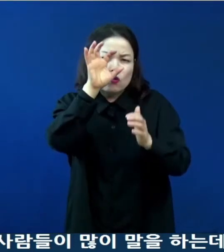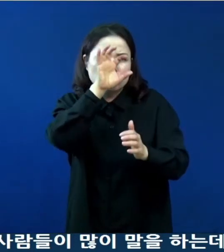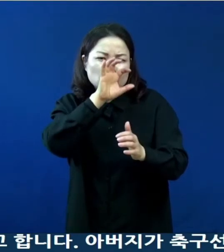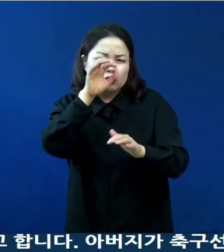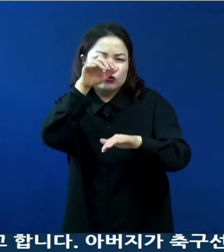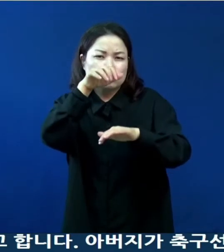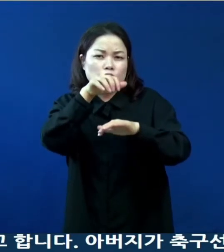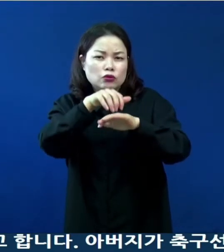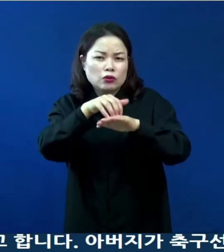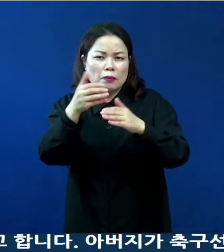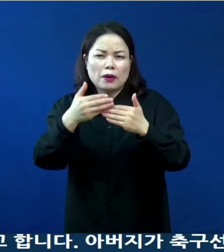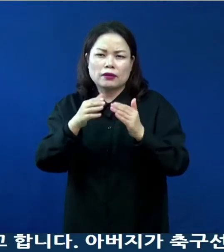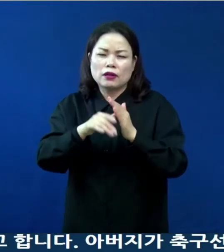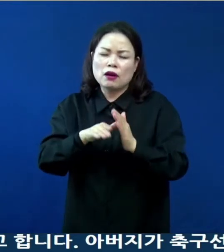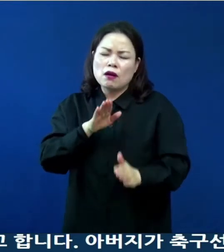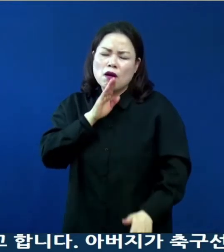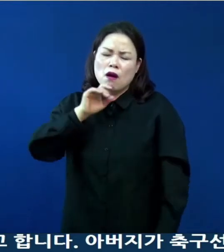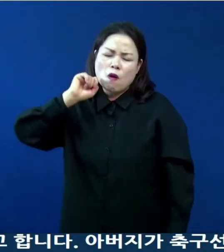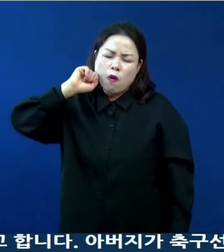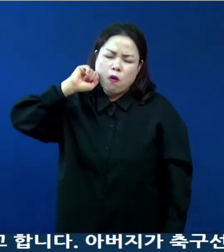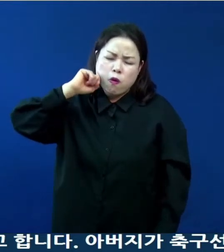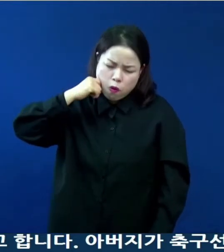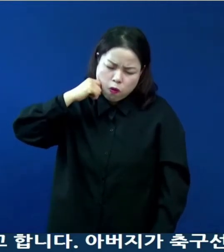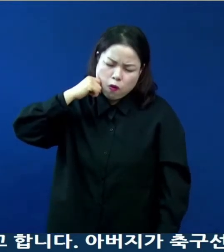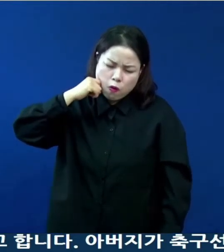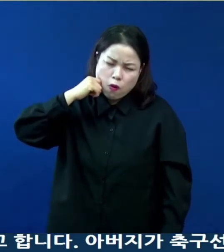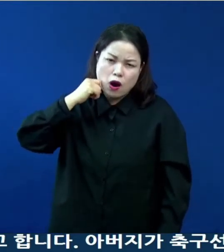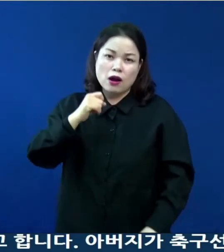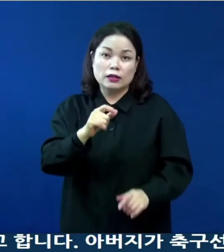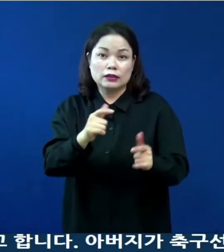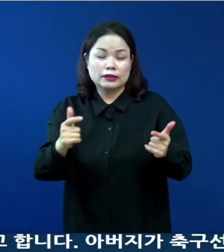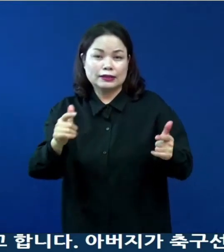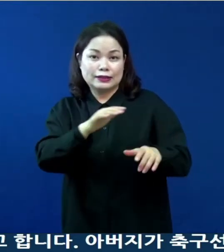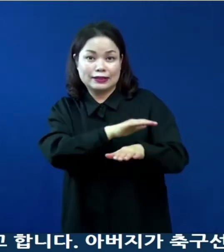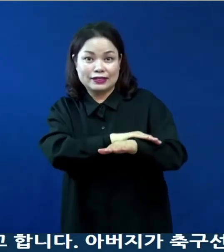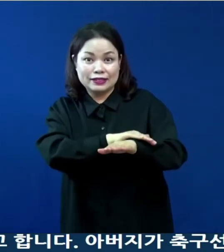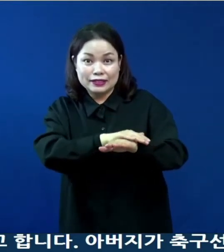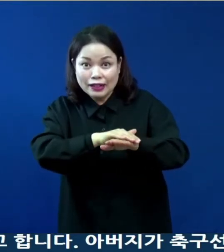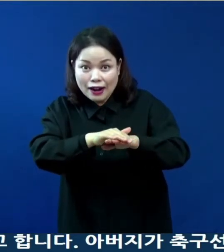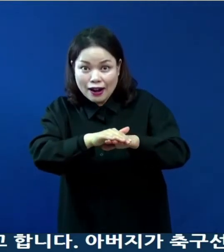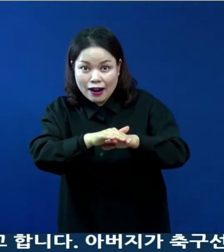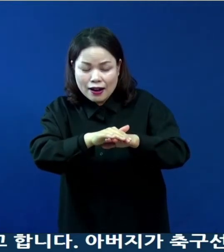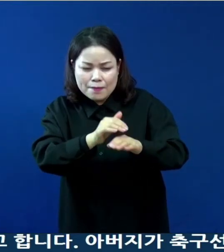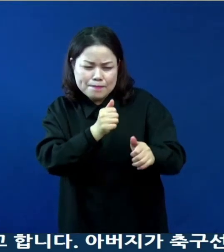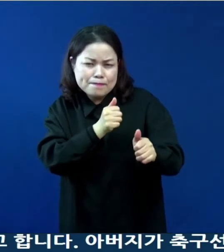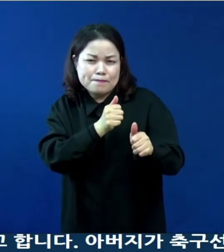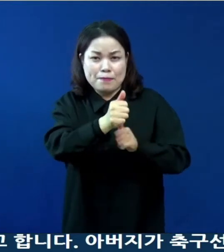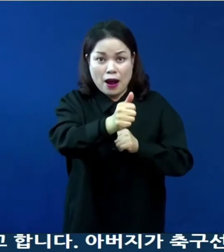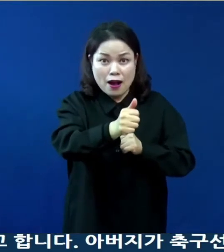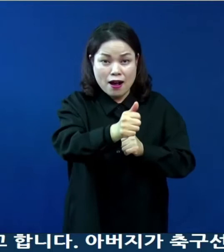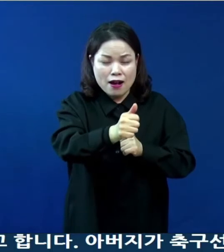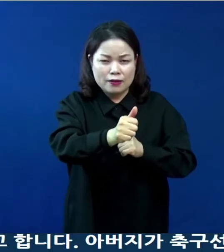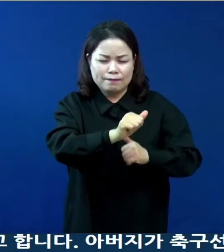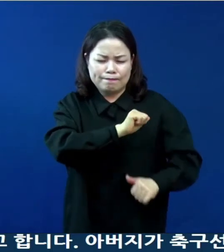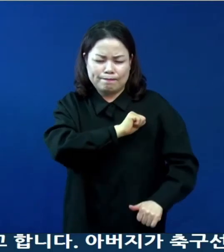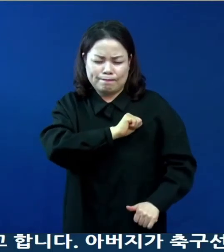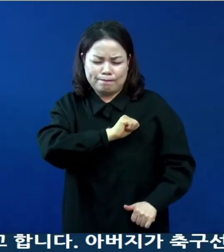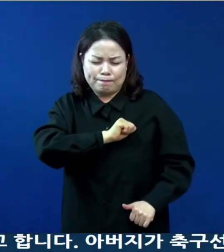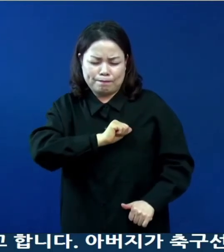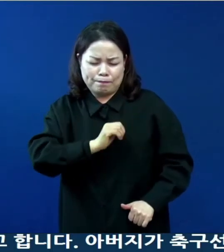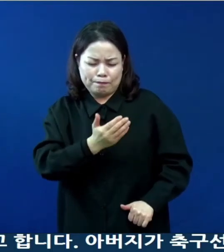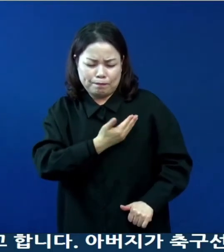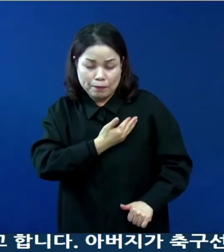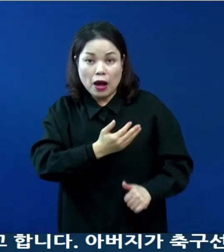우리가 받을 때에는 너무나 참 어렵지만 그것들을 잘 이겨내고 또 잘 견디면